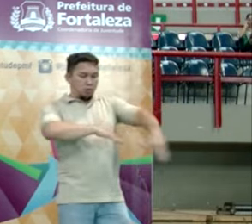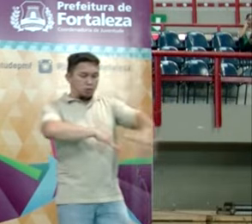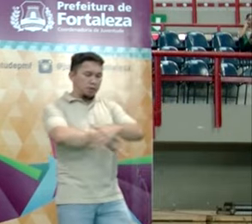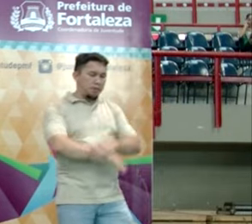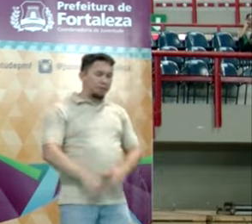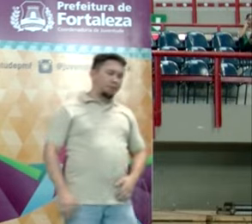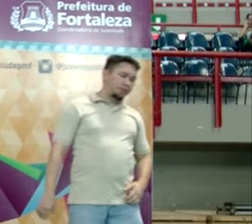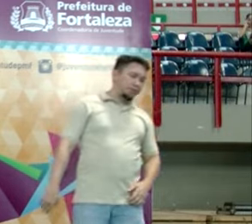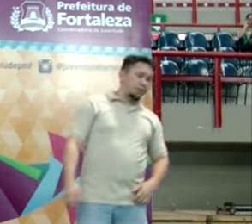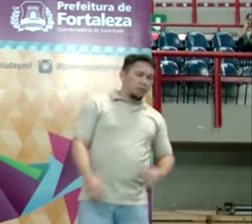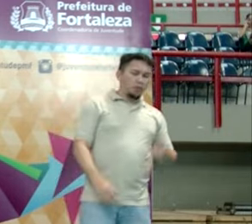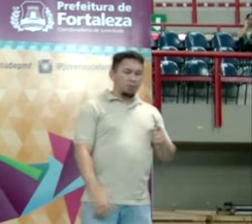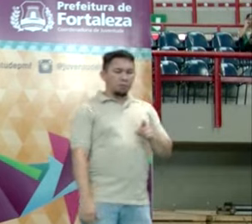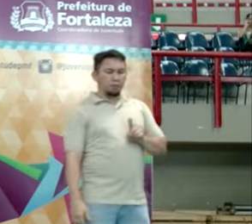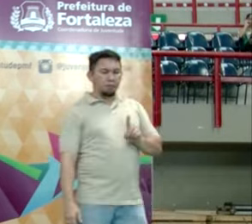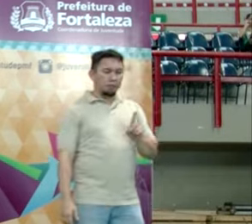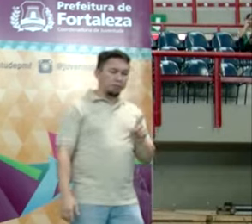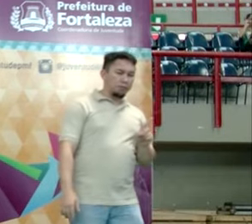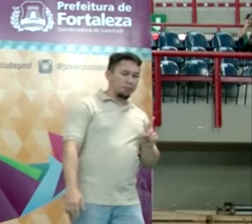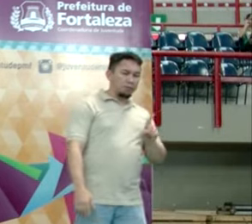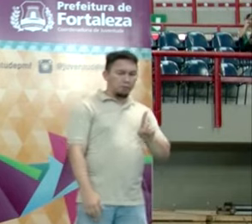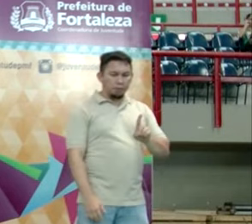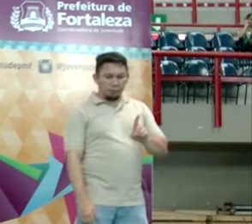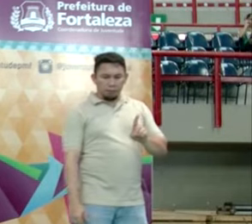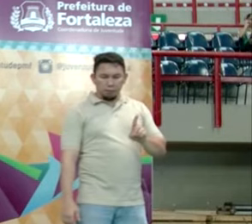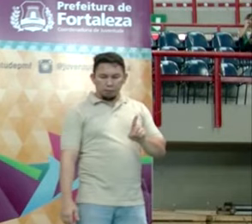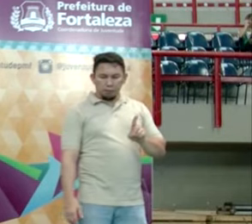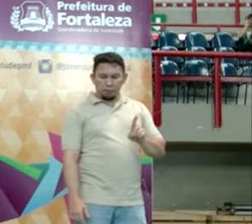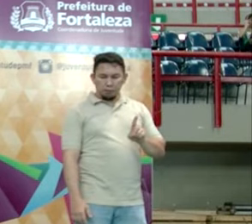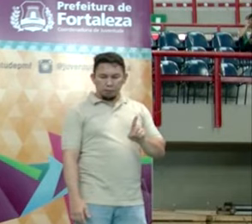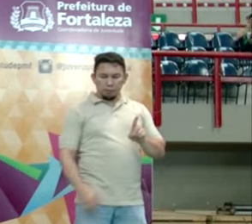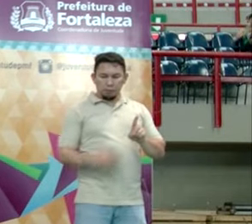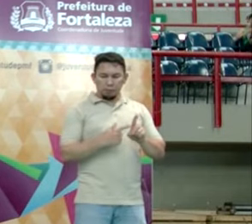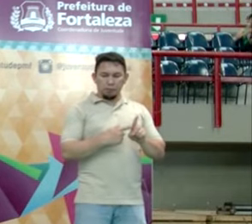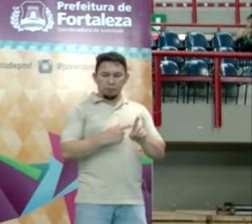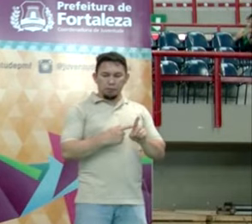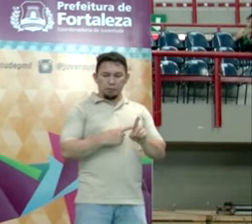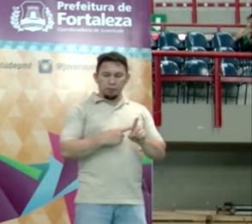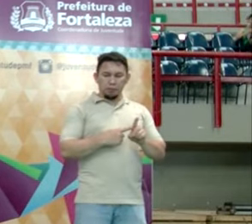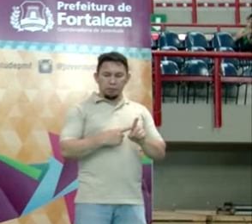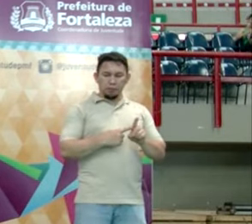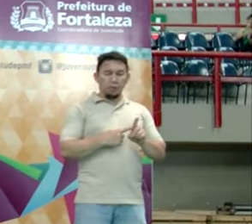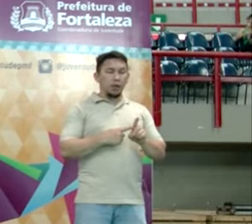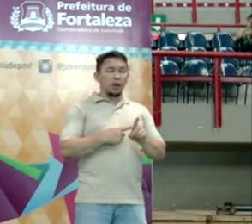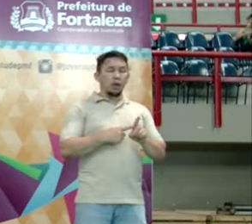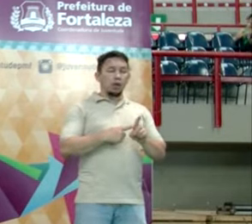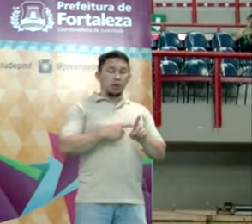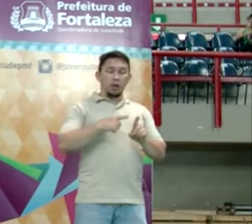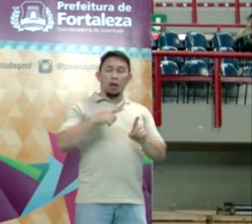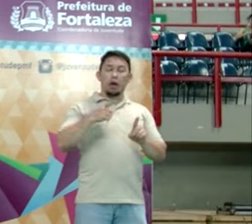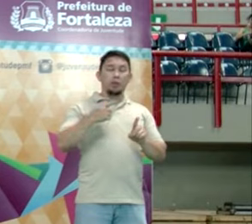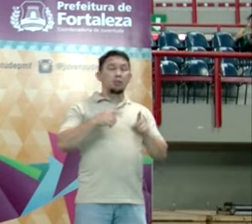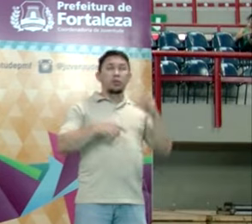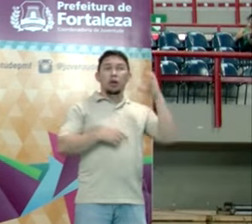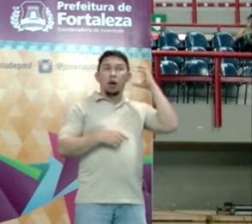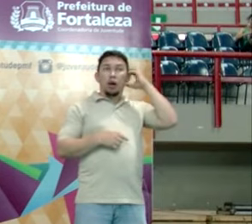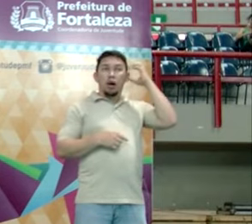viu? Por que que você não pode colocar uma rádio próximo a aeroportos?